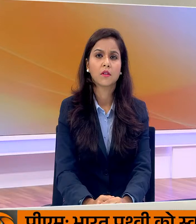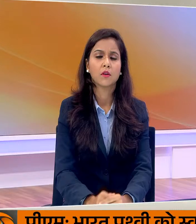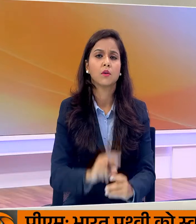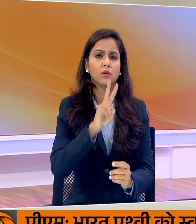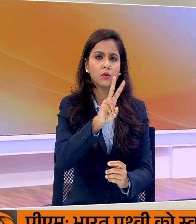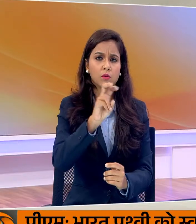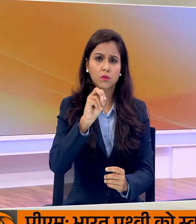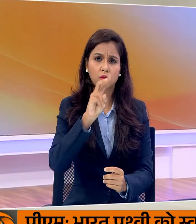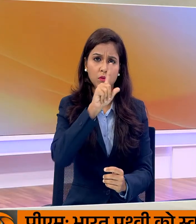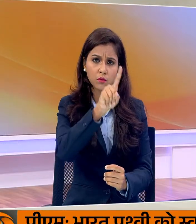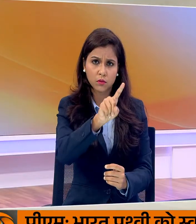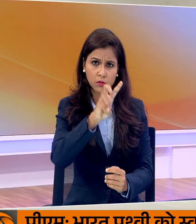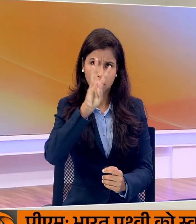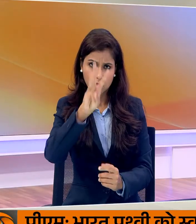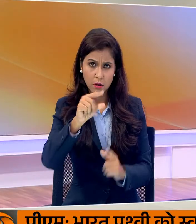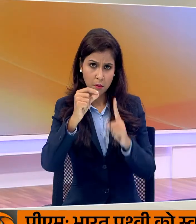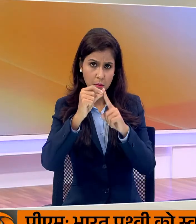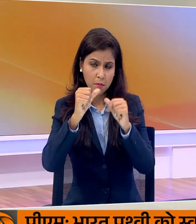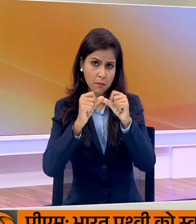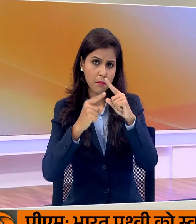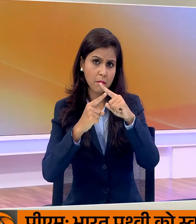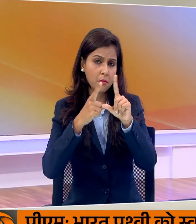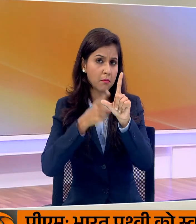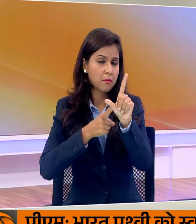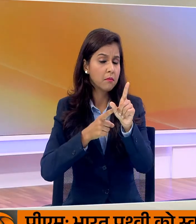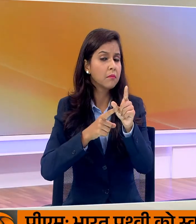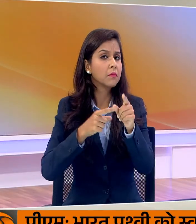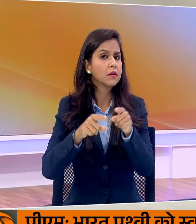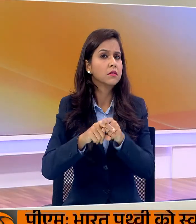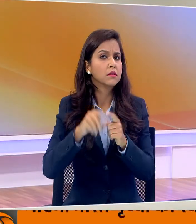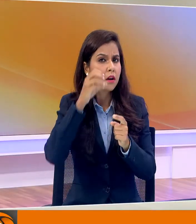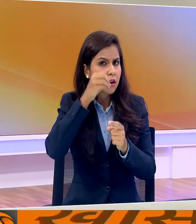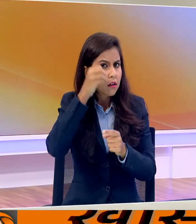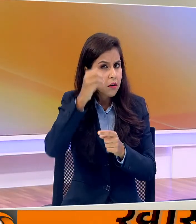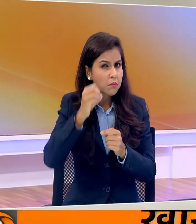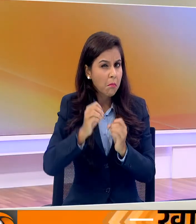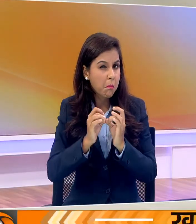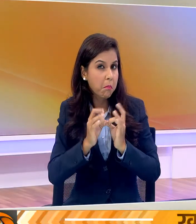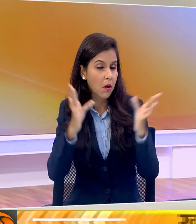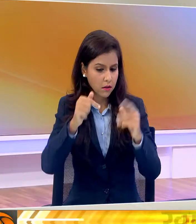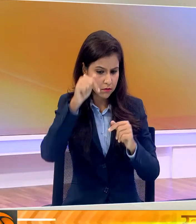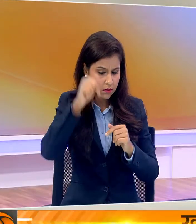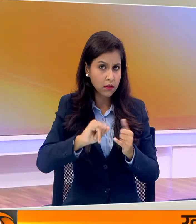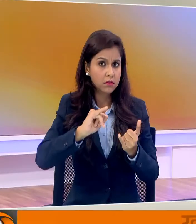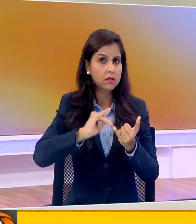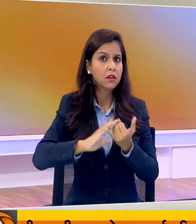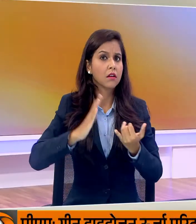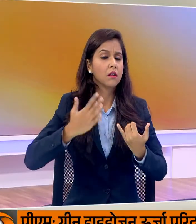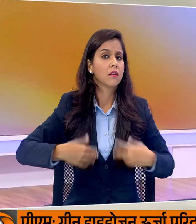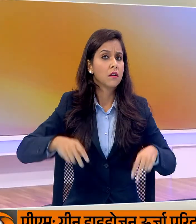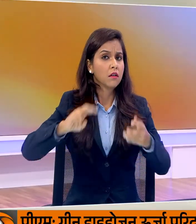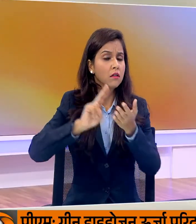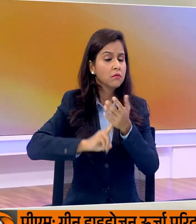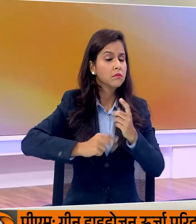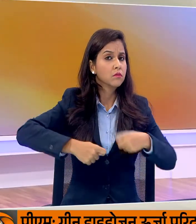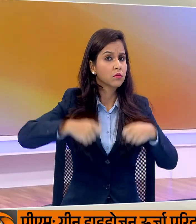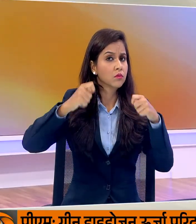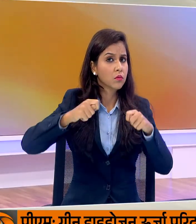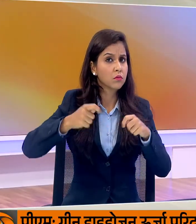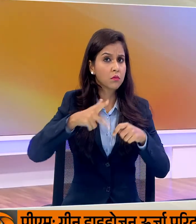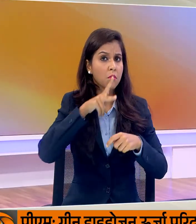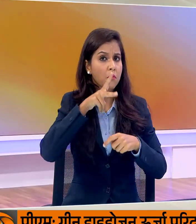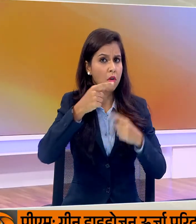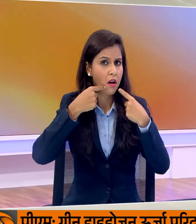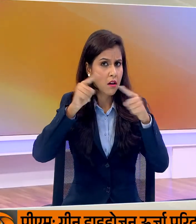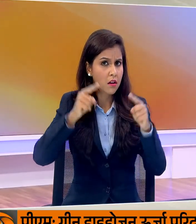2013 के पटना गांधी मैदान सीरियल ब्लास्ट मामले में हाईकोर्ट ने आज दोषियों की सजा का ऐलान किया। अदालत ने